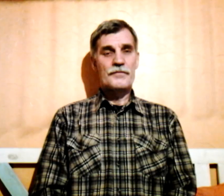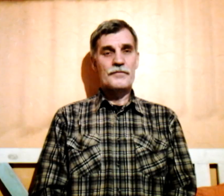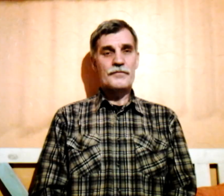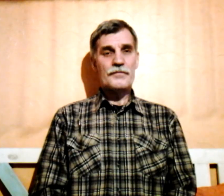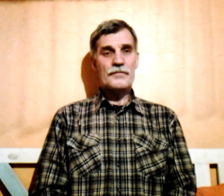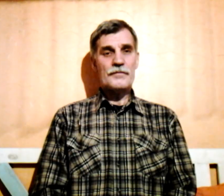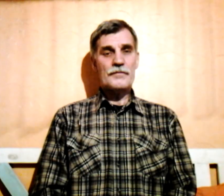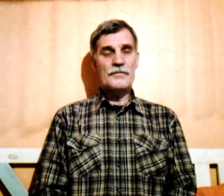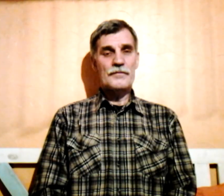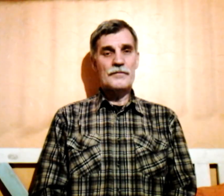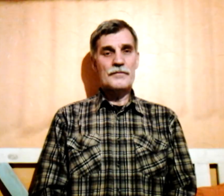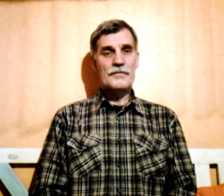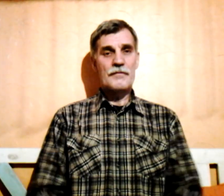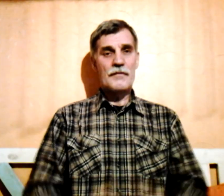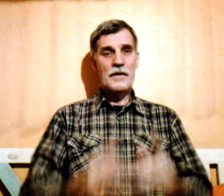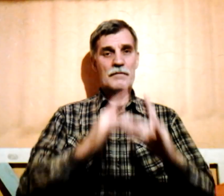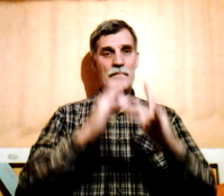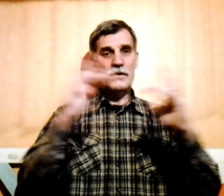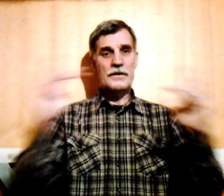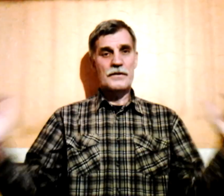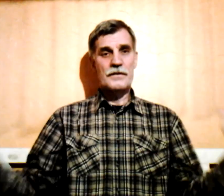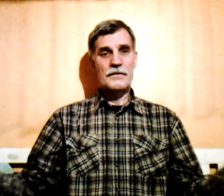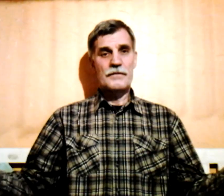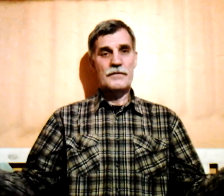Airport. Аэропорт. Самолет.